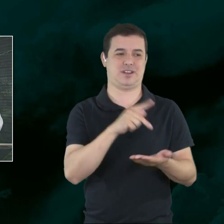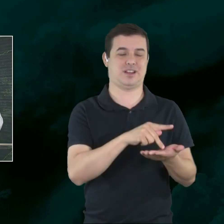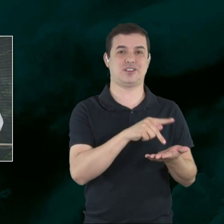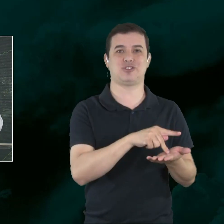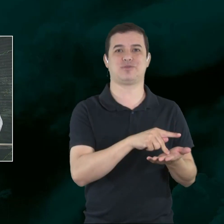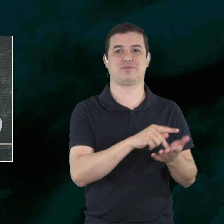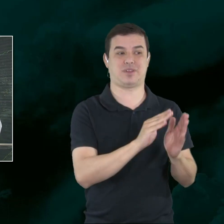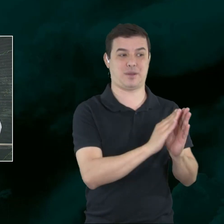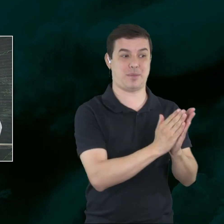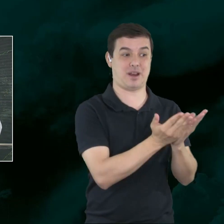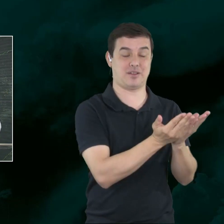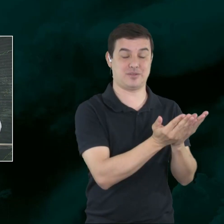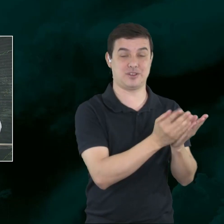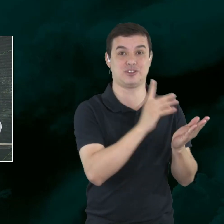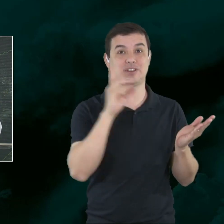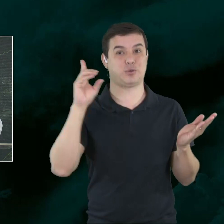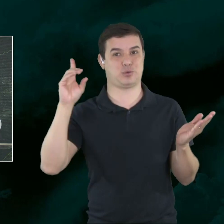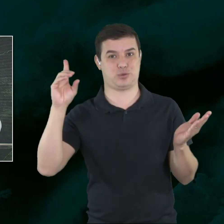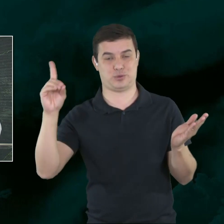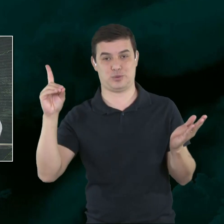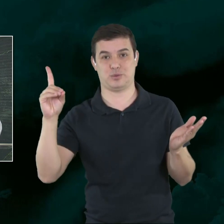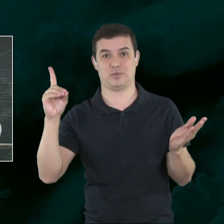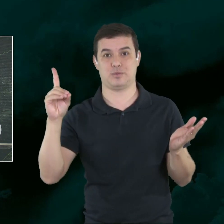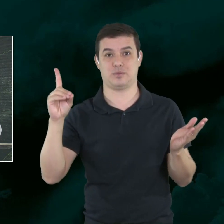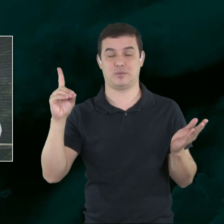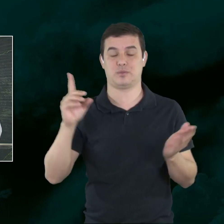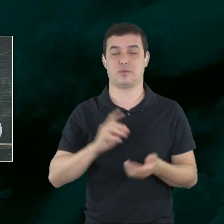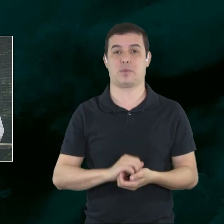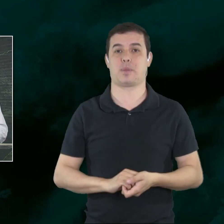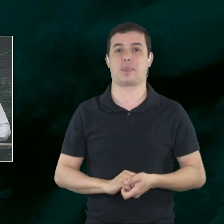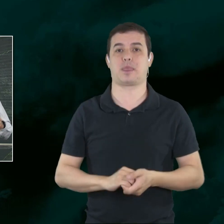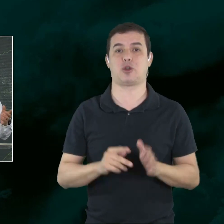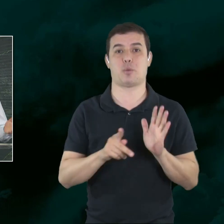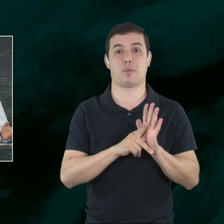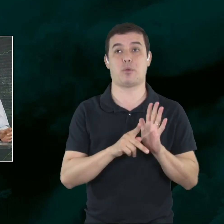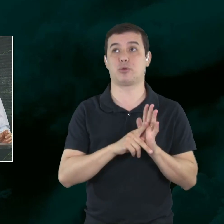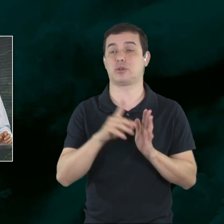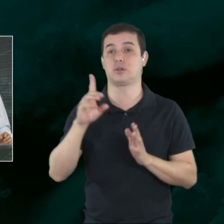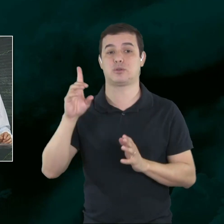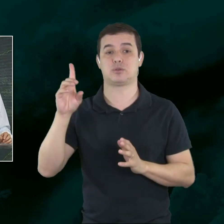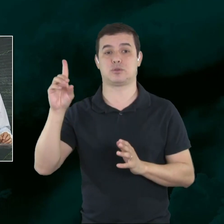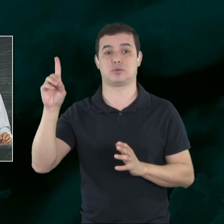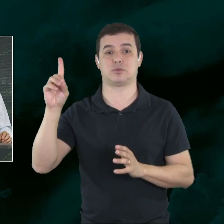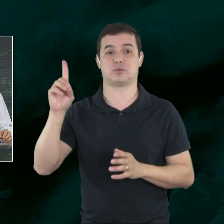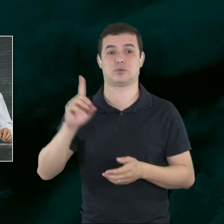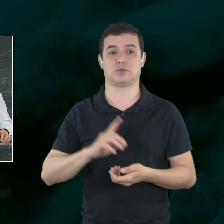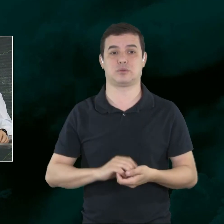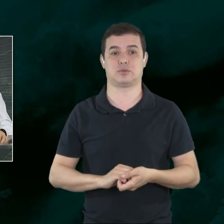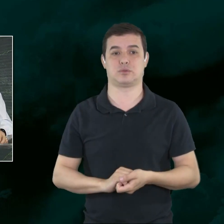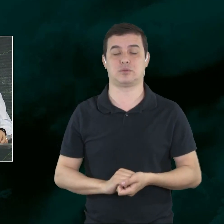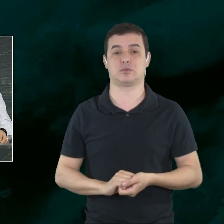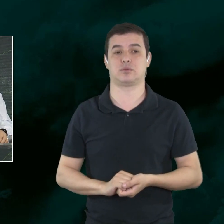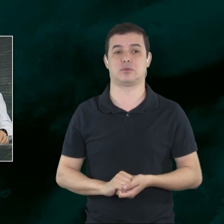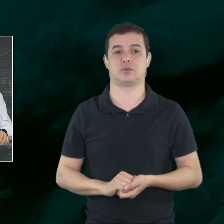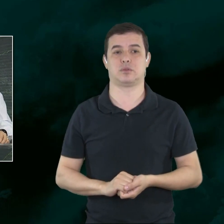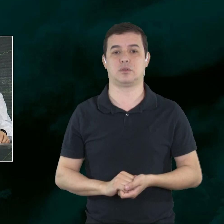na verdade da palavra de Deus e na verdade do próprio Deus, né? Por exemplo, né, quando alguém fala assim,